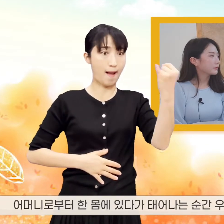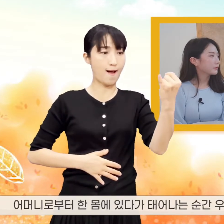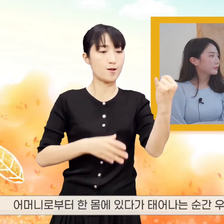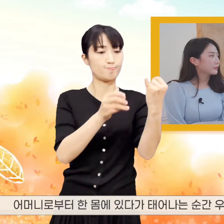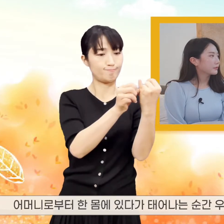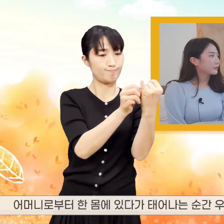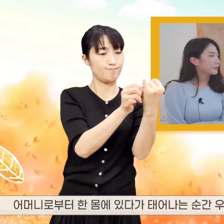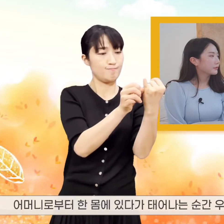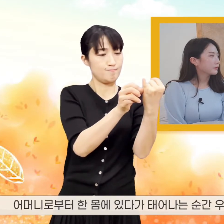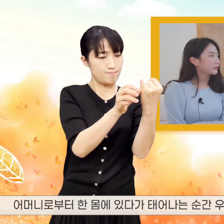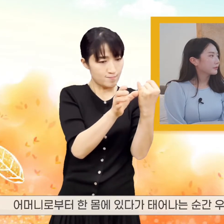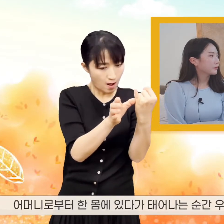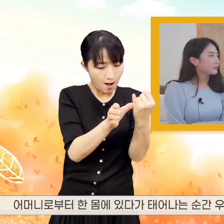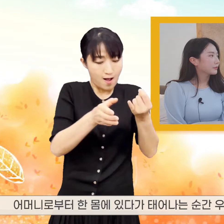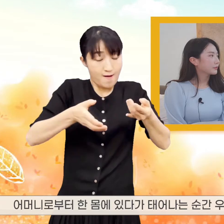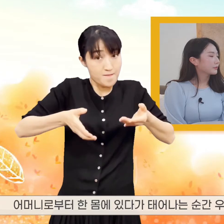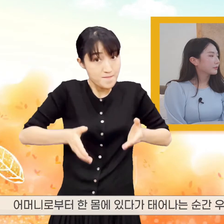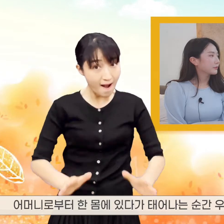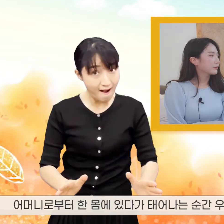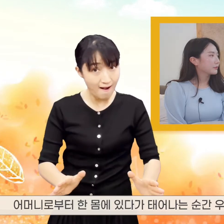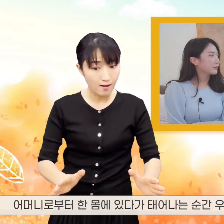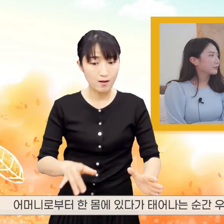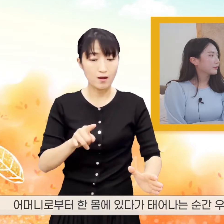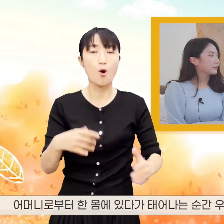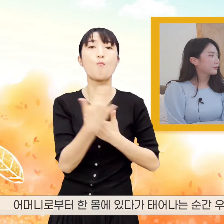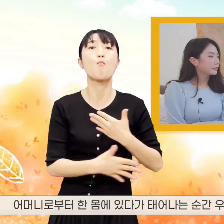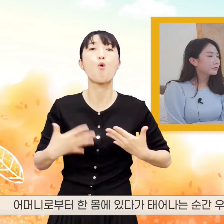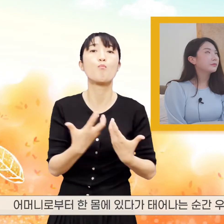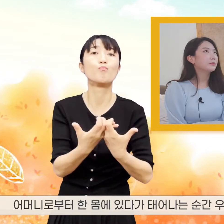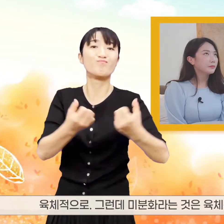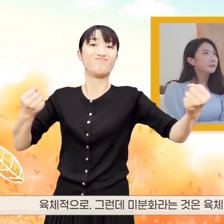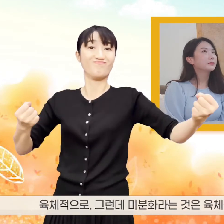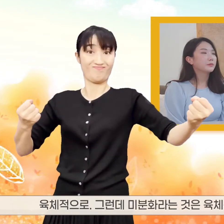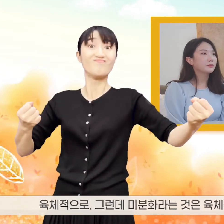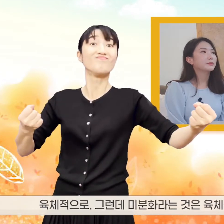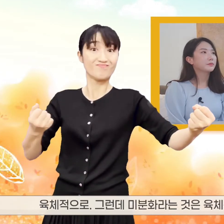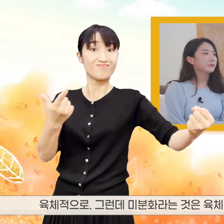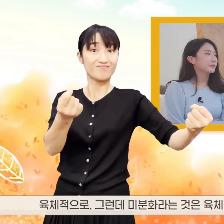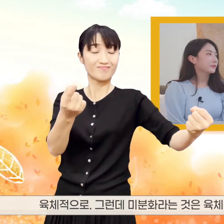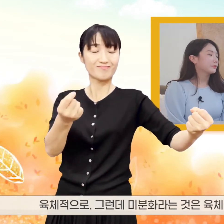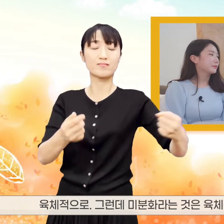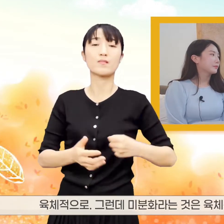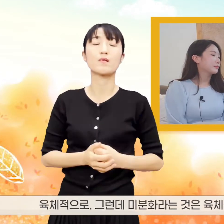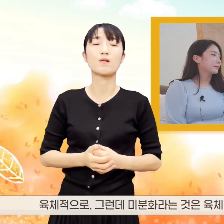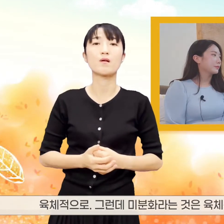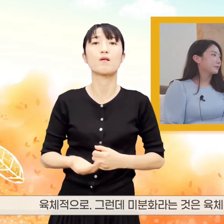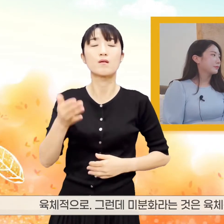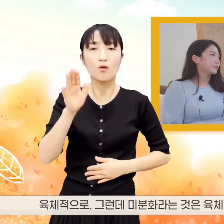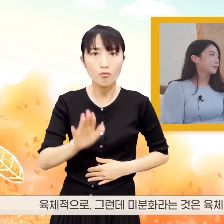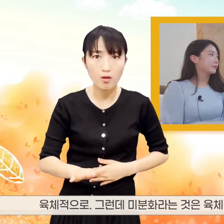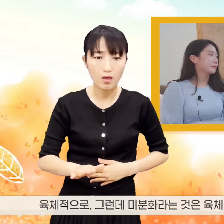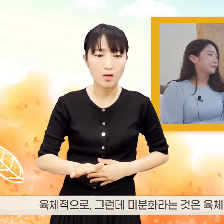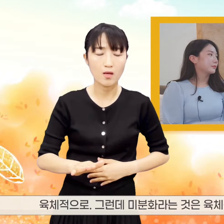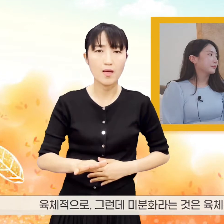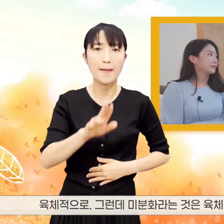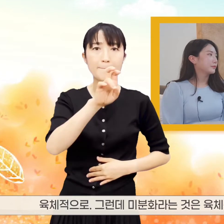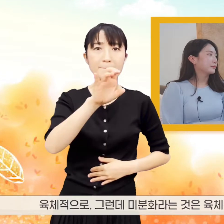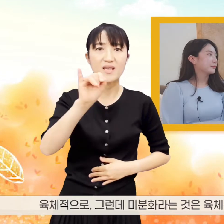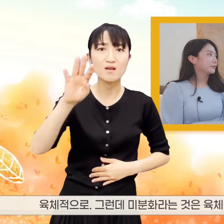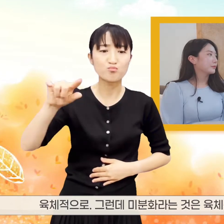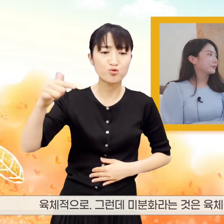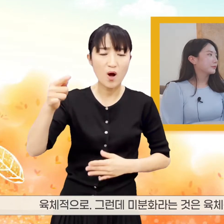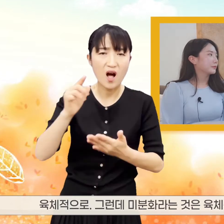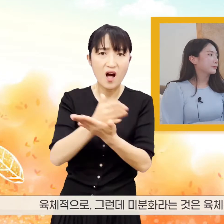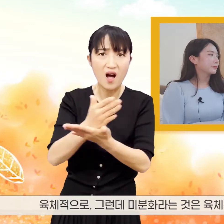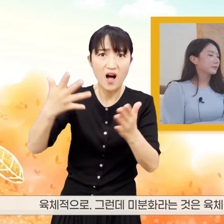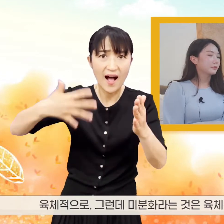한 몸에 있다가 태어나는 순간 우리는 분리가 되는 거잖아요. 육체적으로, 신체적으로. 그런데 미분화라는